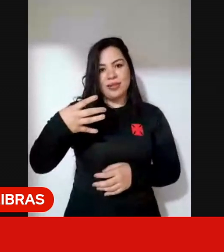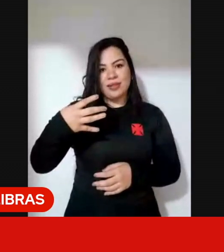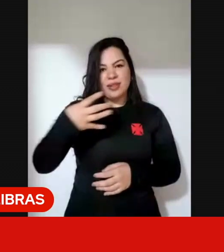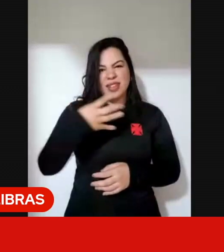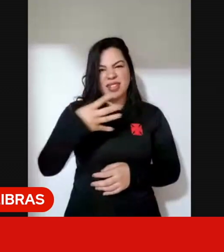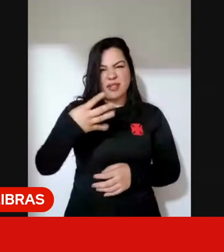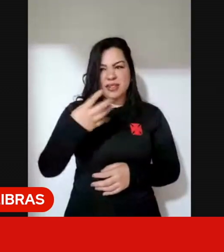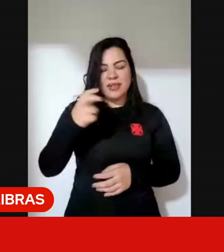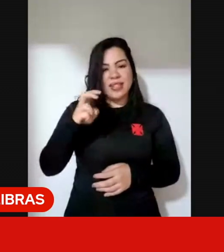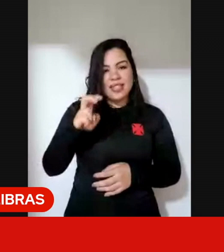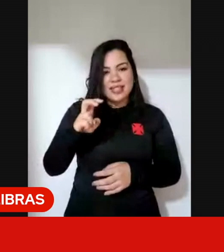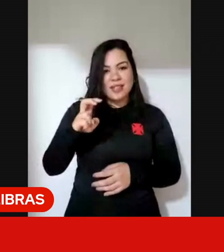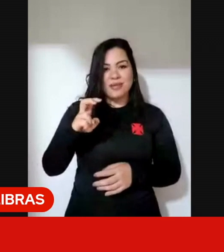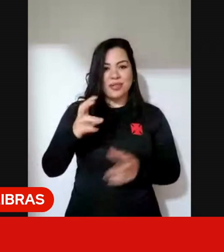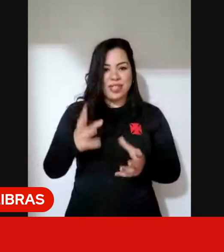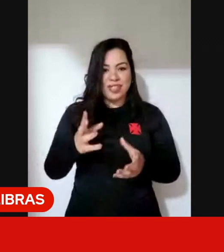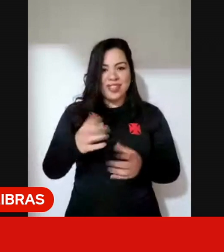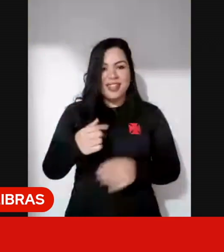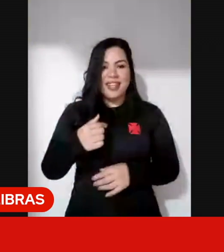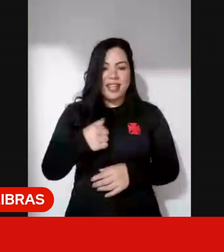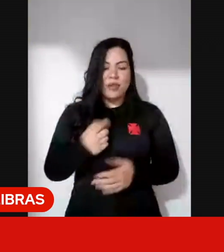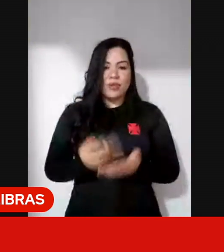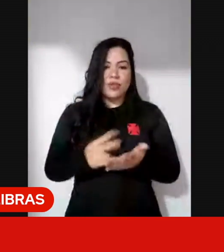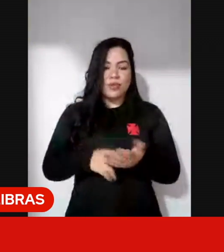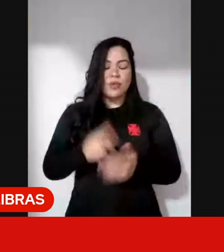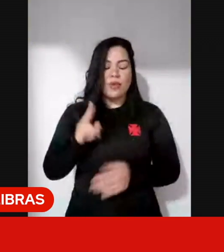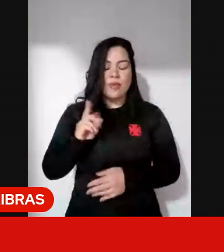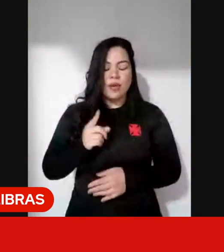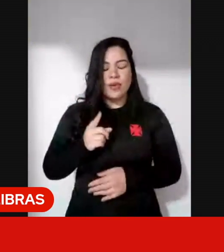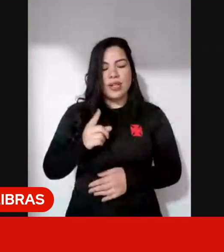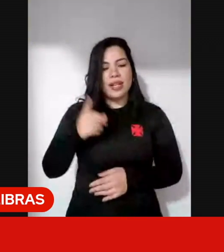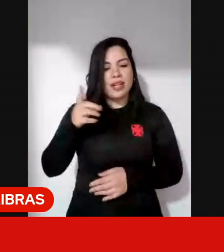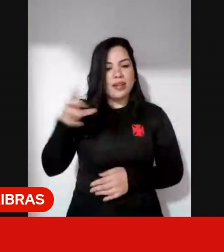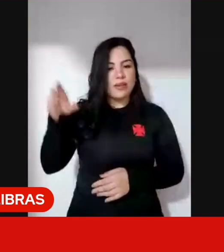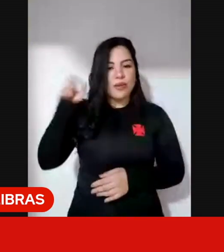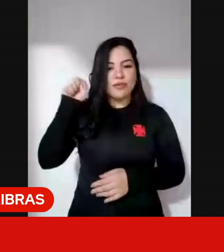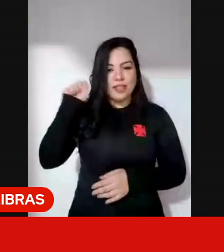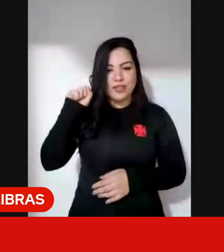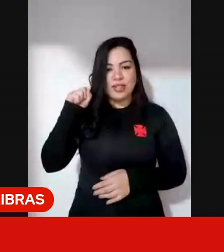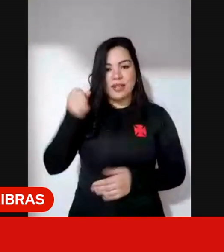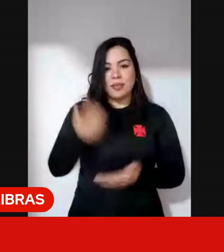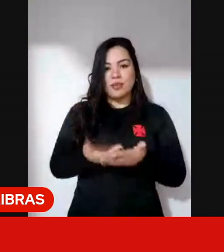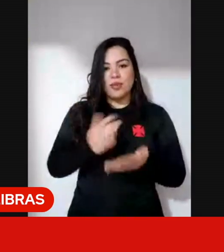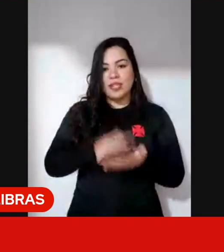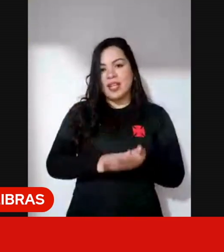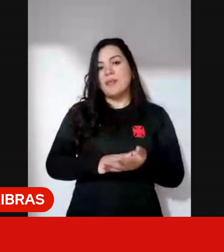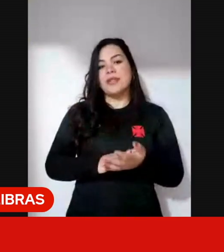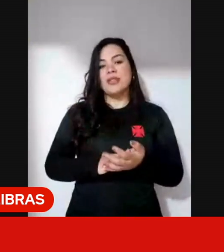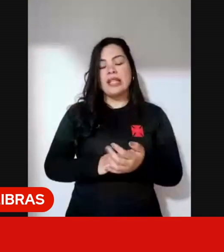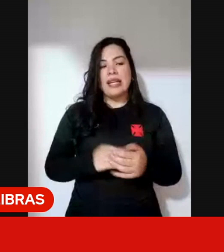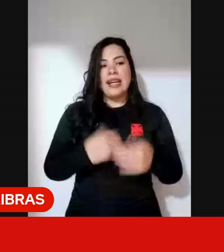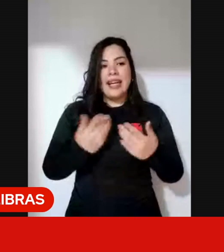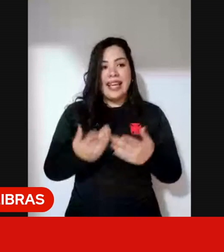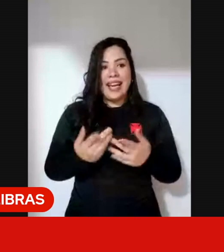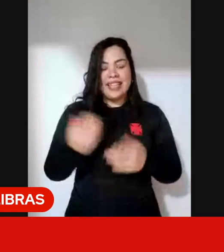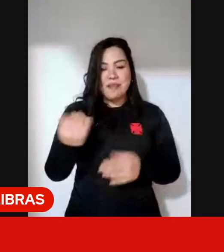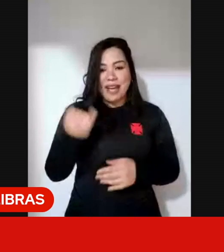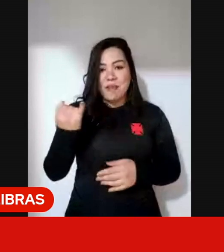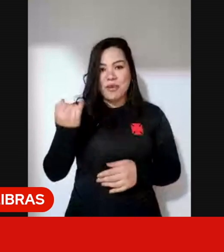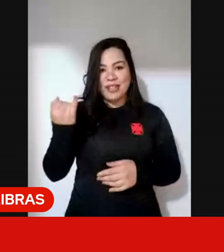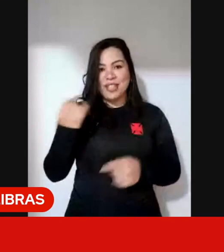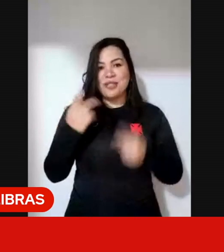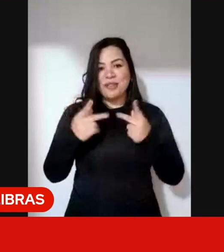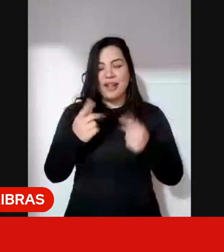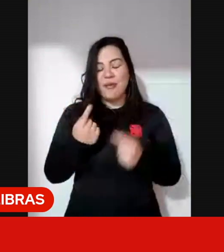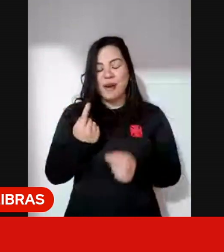44, 45 já. E eu continuo como a única ouvinte, né? Porque eu sou intérprete. E aí